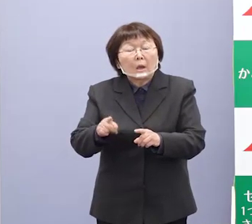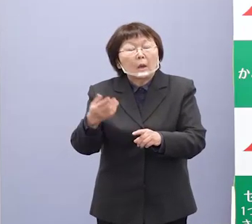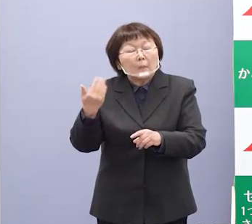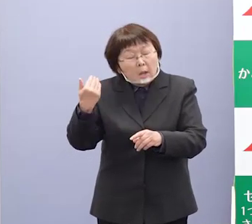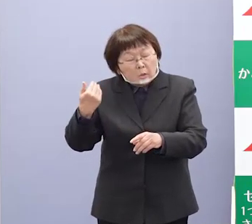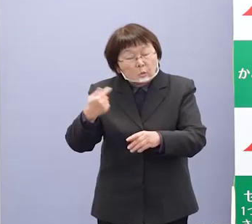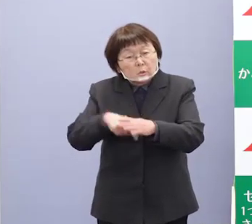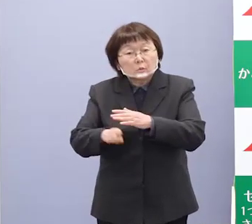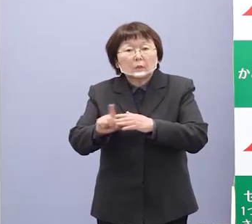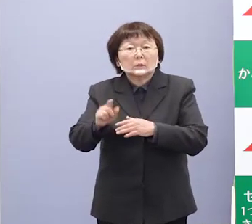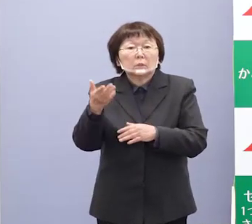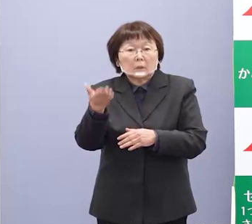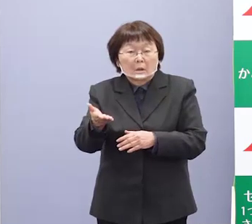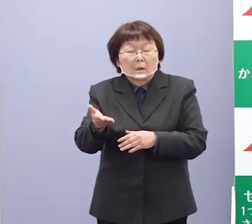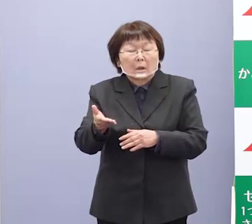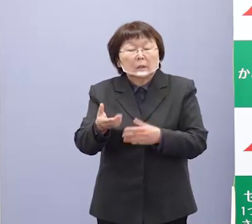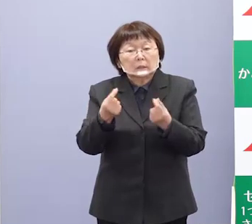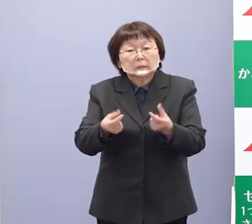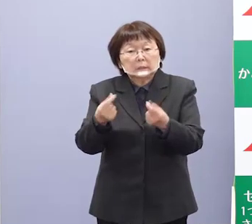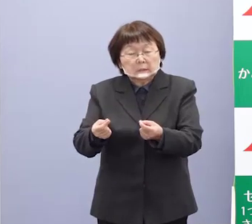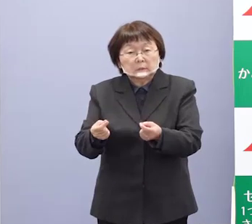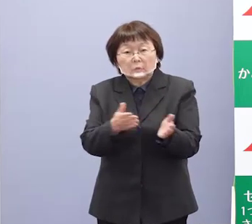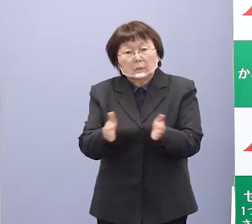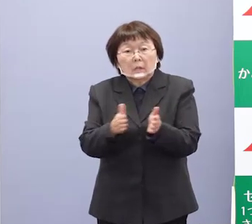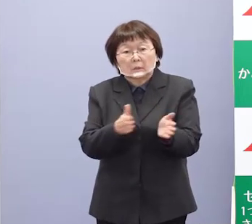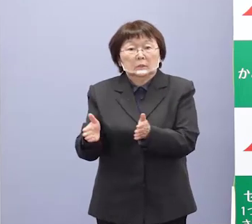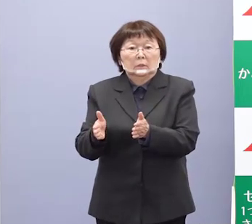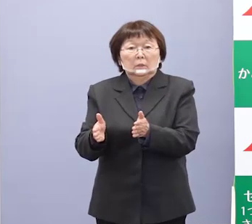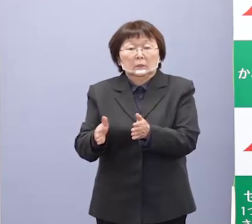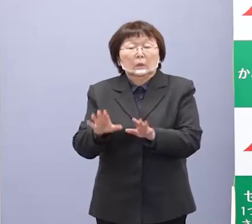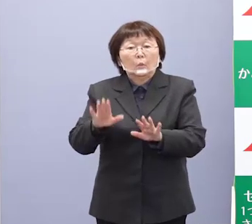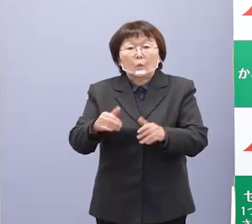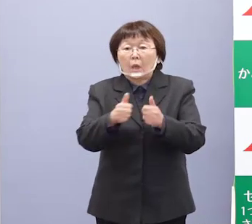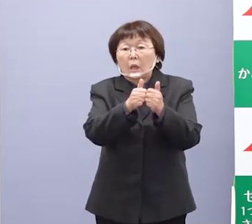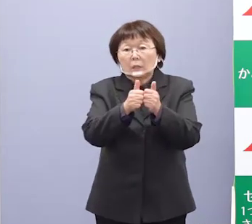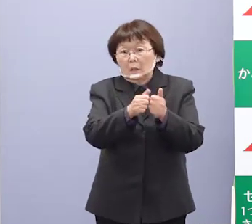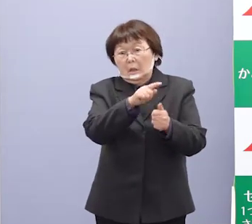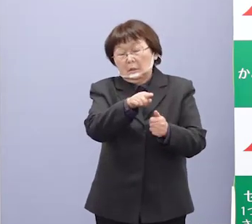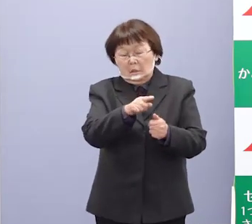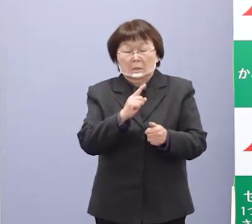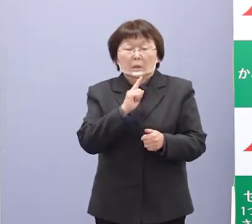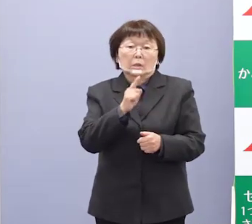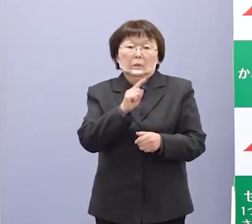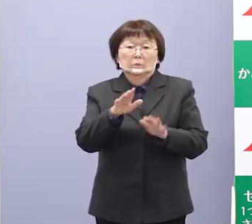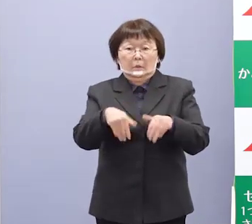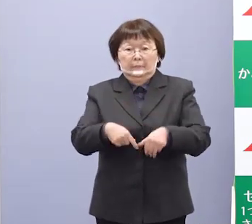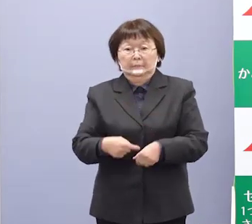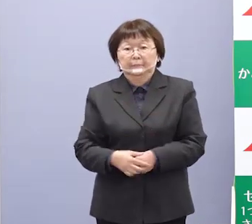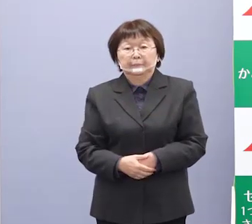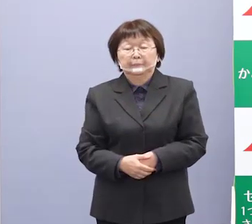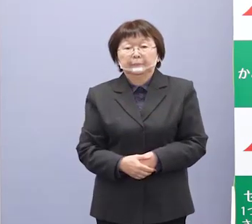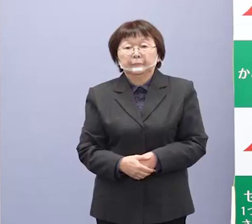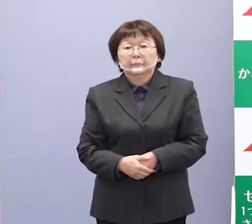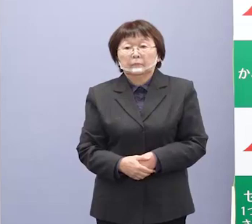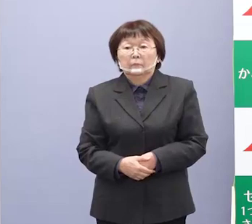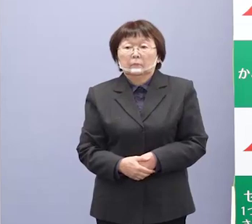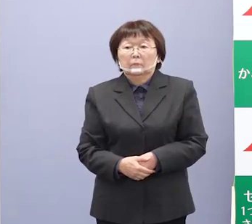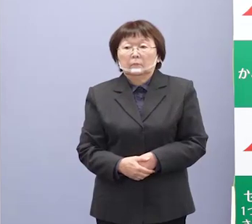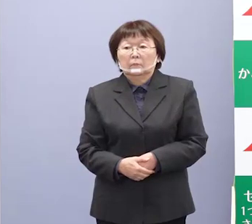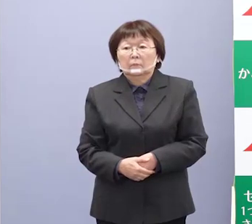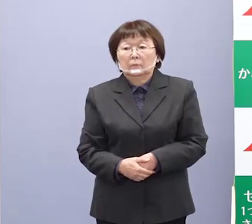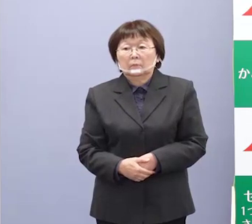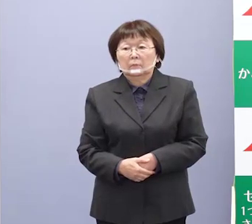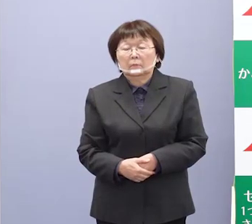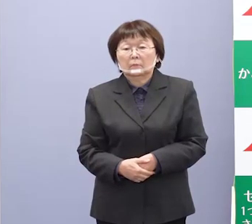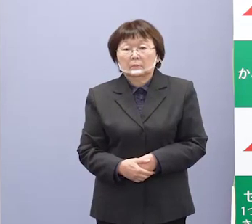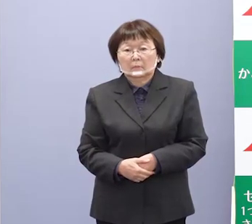のか、まあ、こういったところを精査をした上で、今回、議会でのお尋ねに対して答弁をさせていただいたということでございます。 分かりました